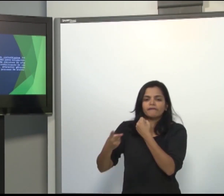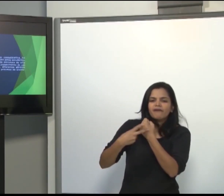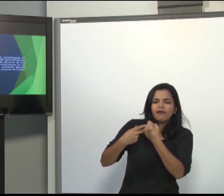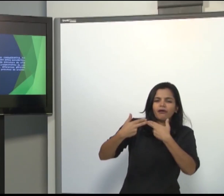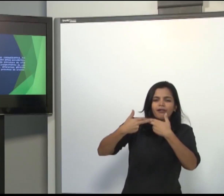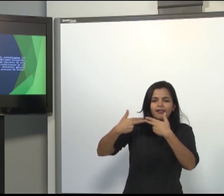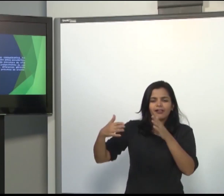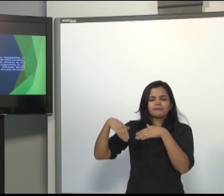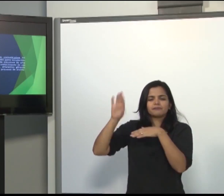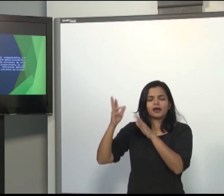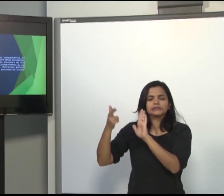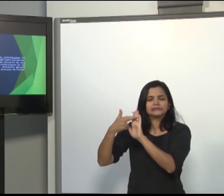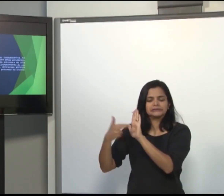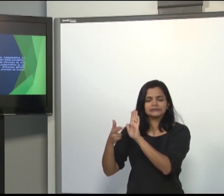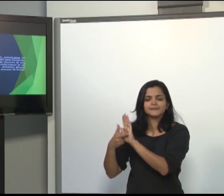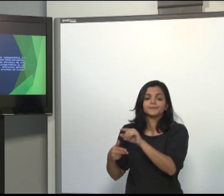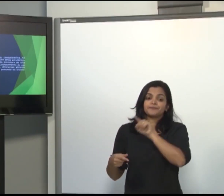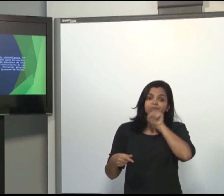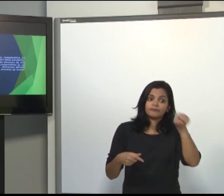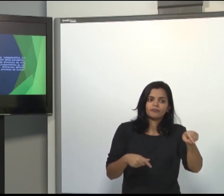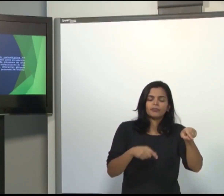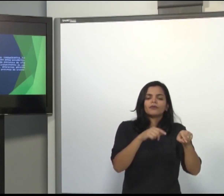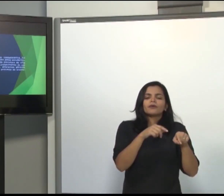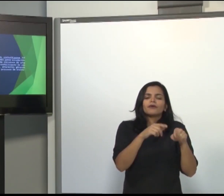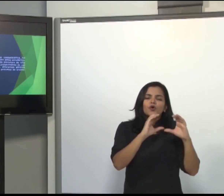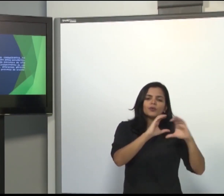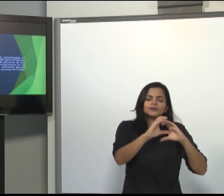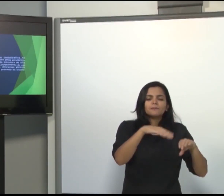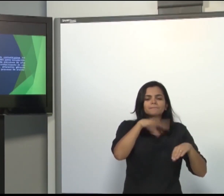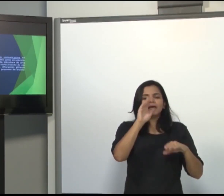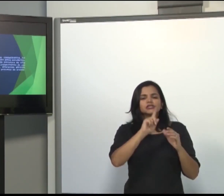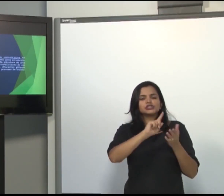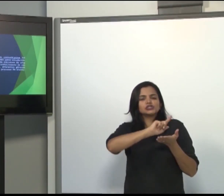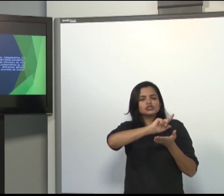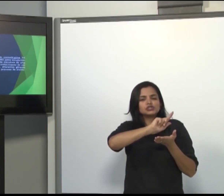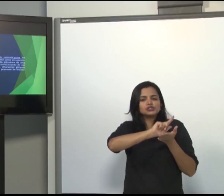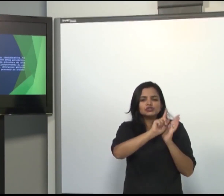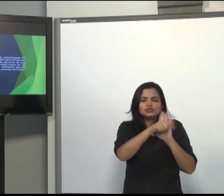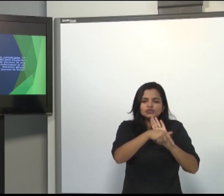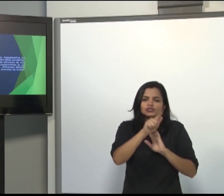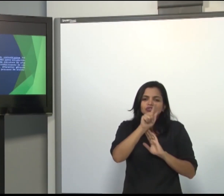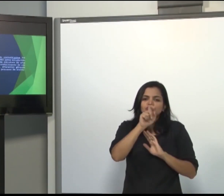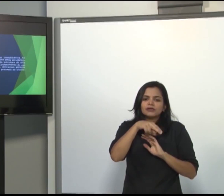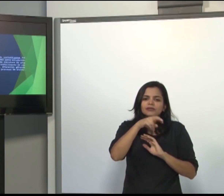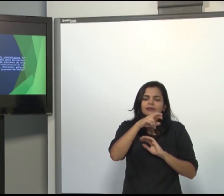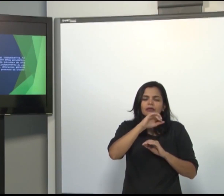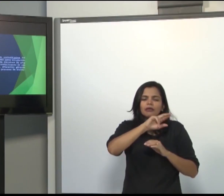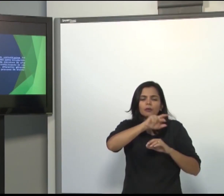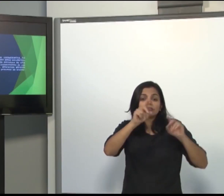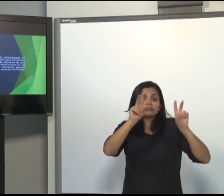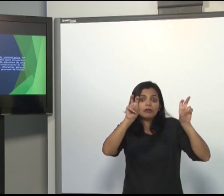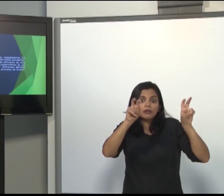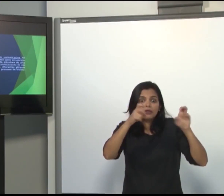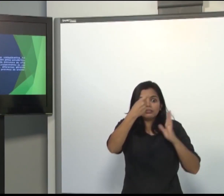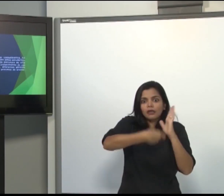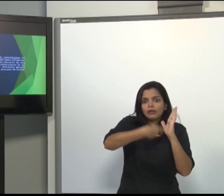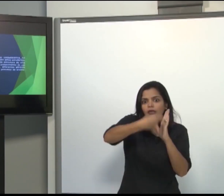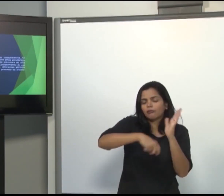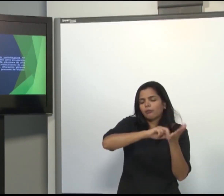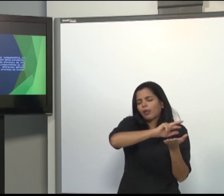está relacionada a gêneros, textos, temas diversos que podem ser utilizados, quer seja formalmente